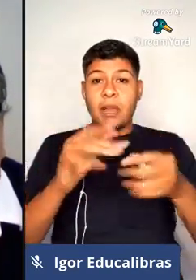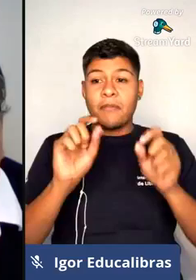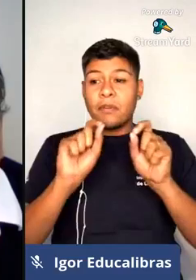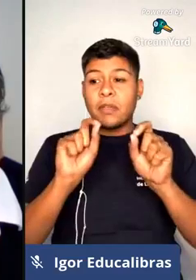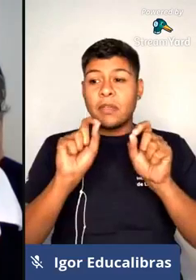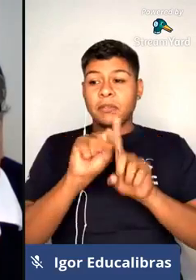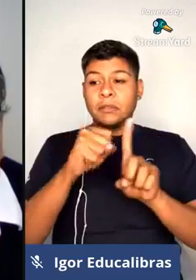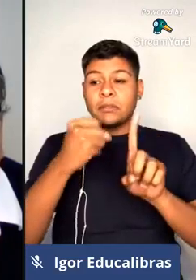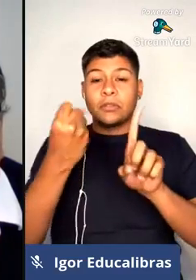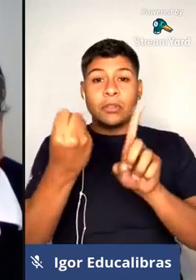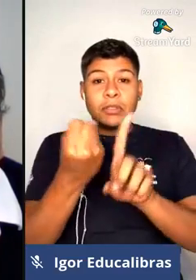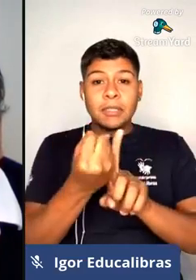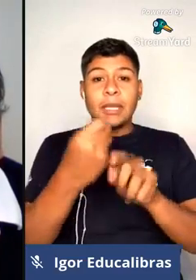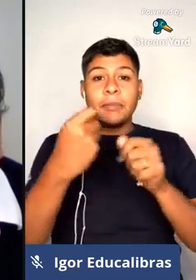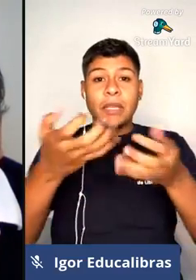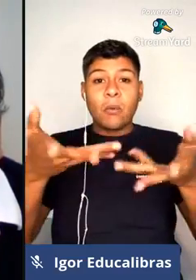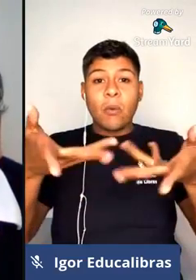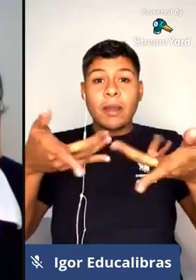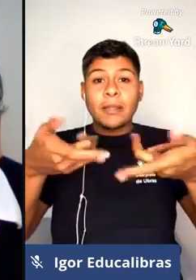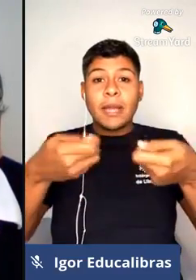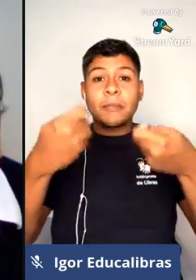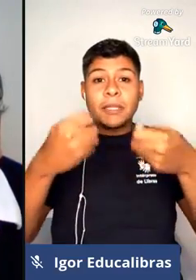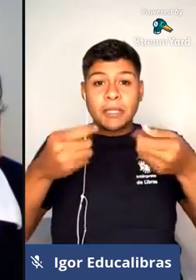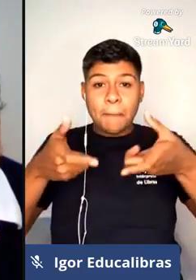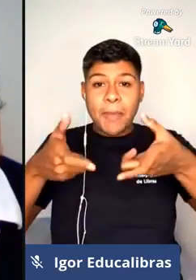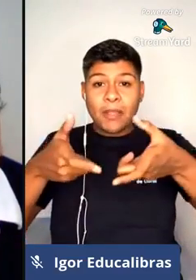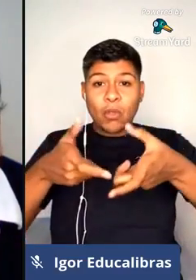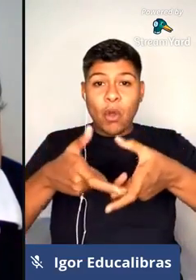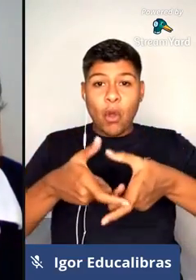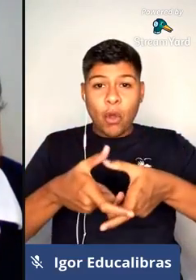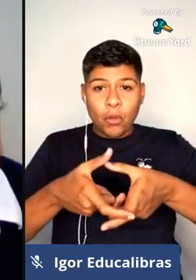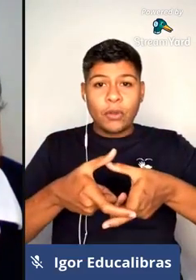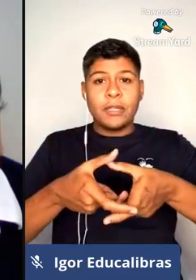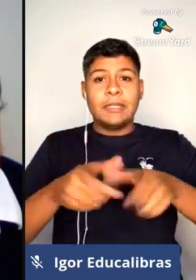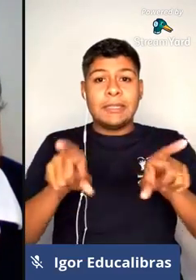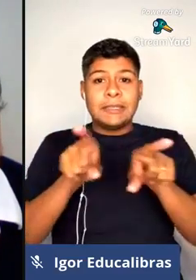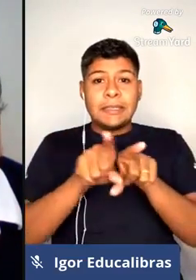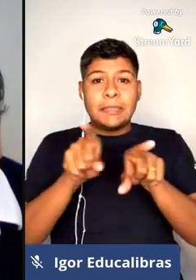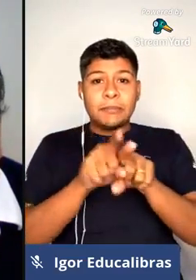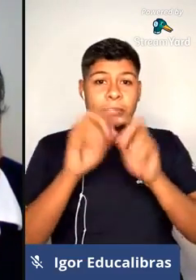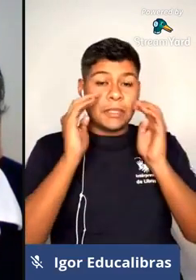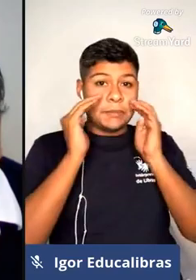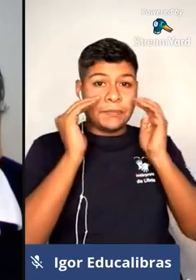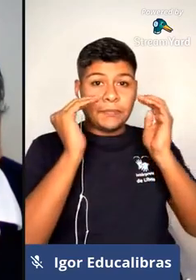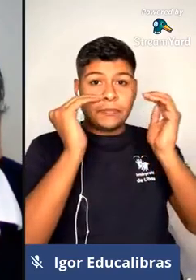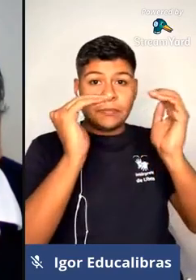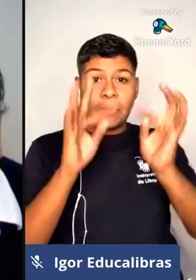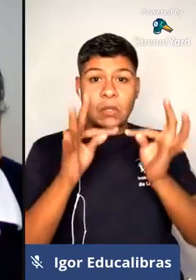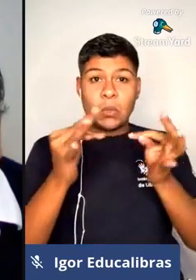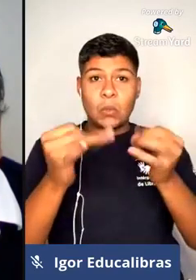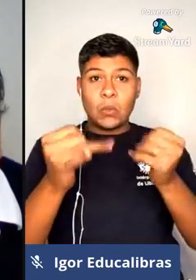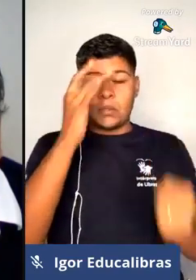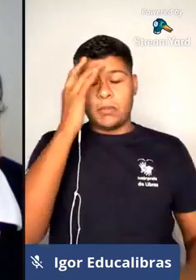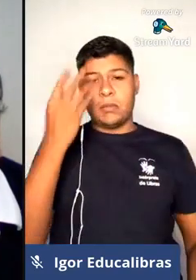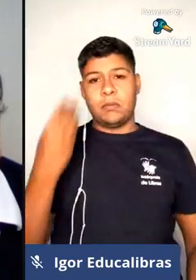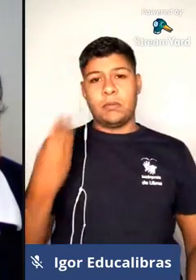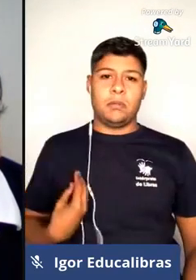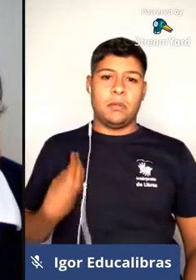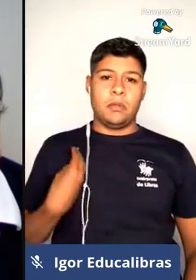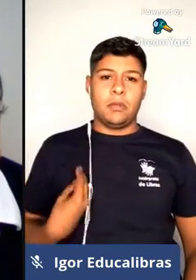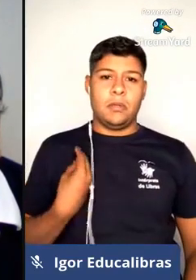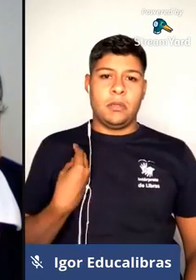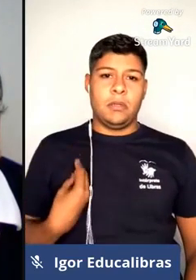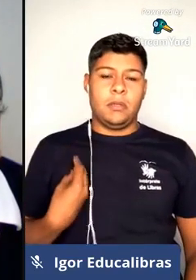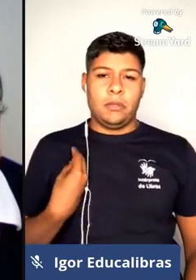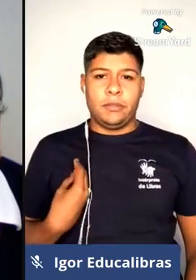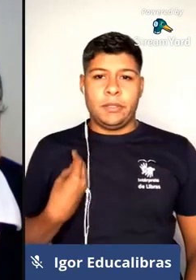sociedade, para ter qualidade, ela precisava ser menor e absolutamente atendida por todos. Seria assim